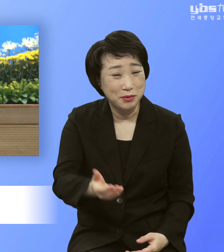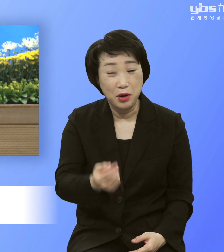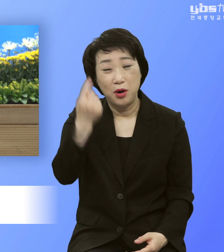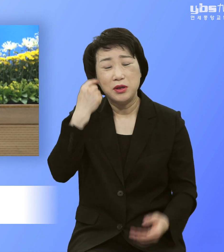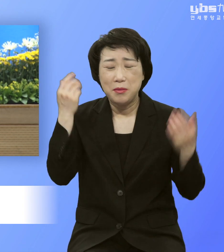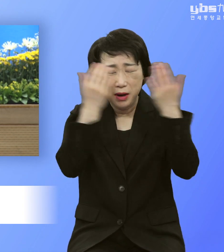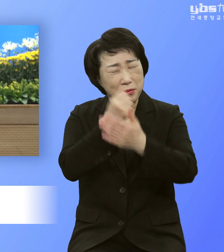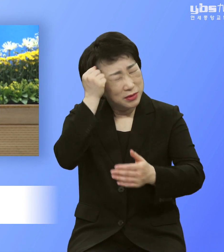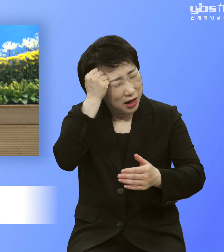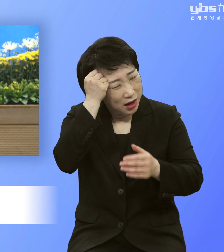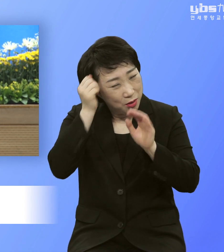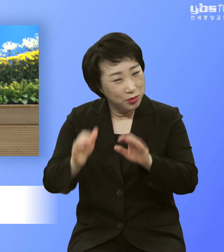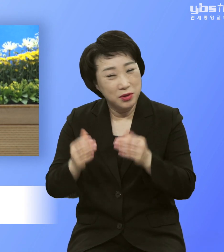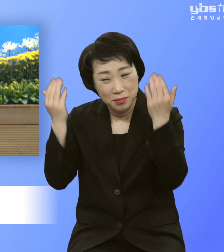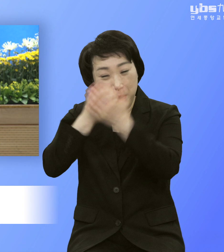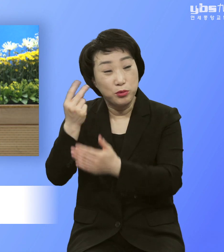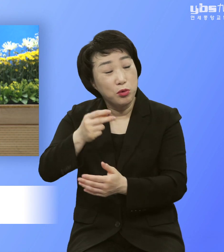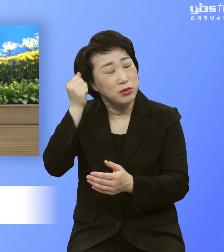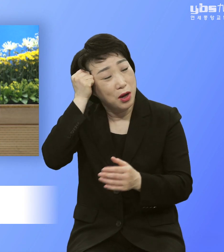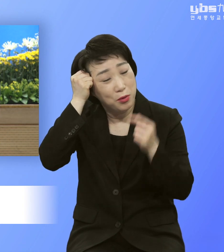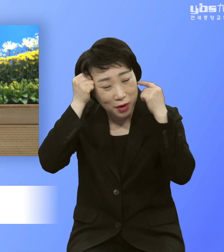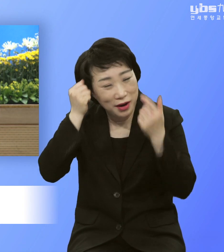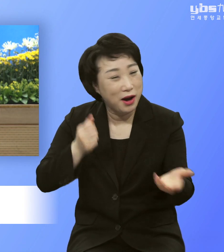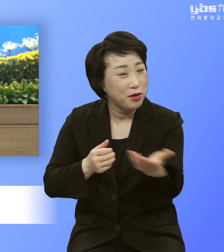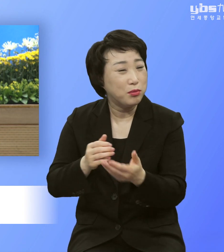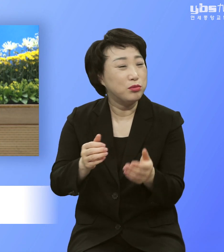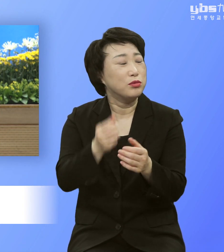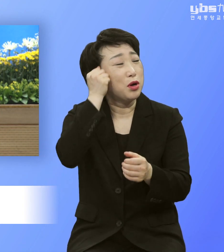어쩌지 잤으면 이제 그만 자야지. 오늘 왜 또 자려고 그래요?